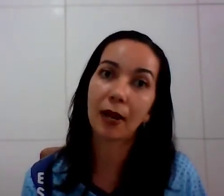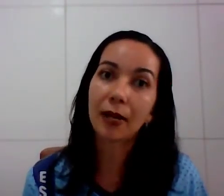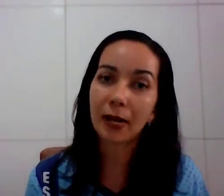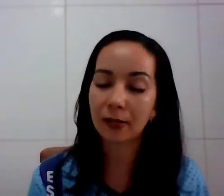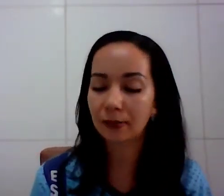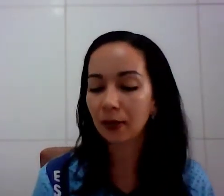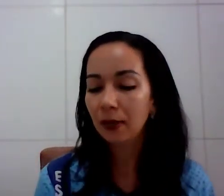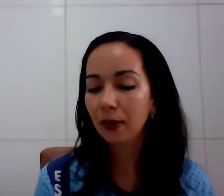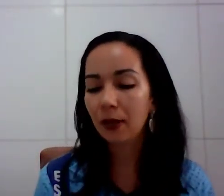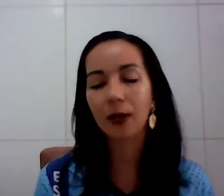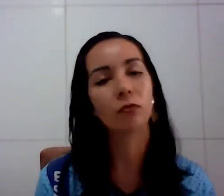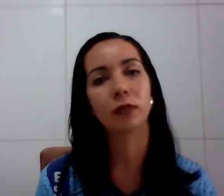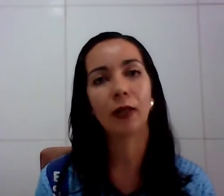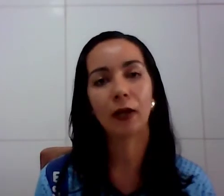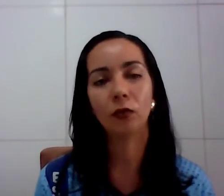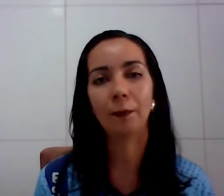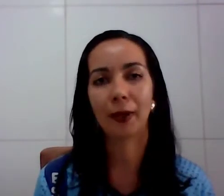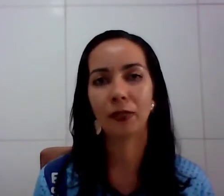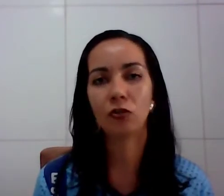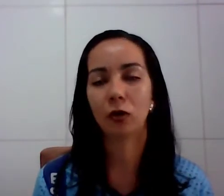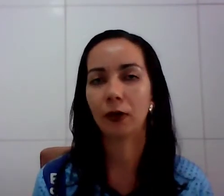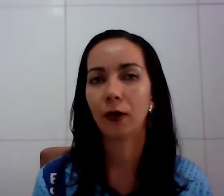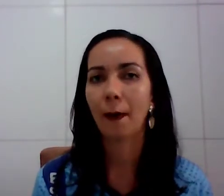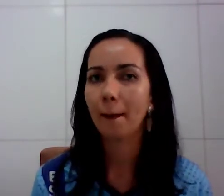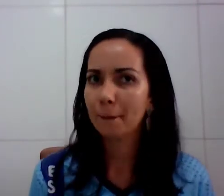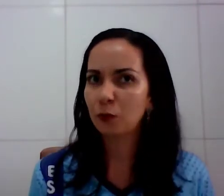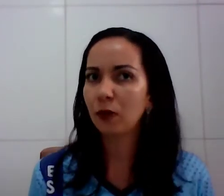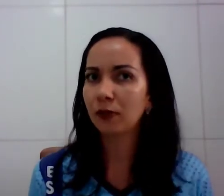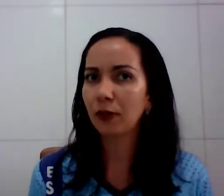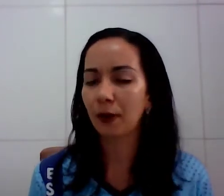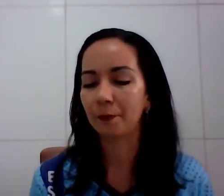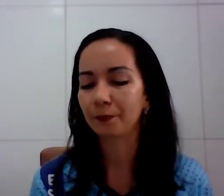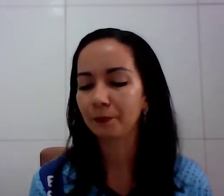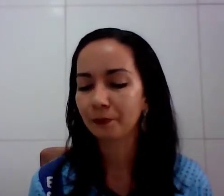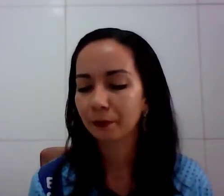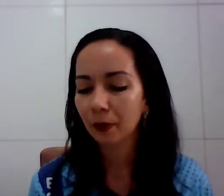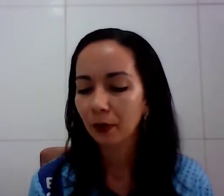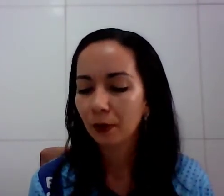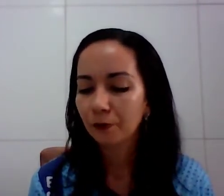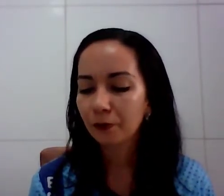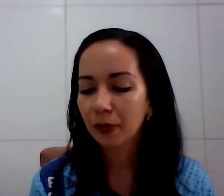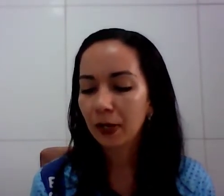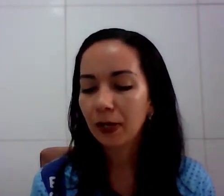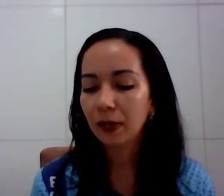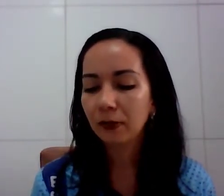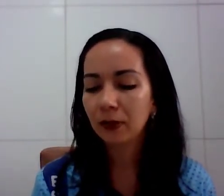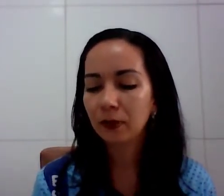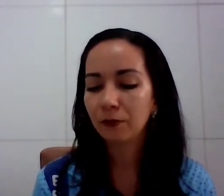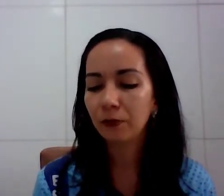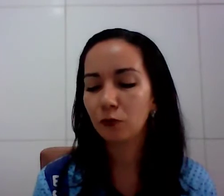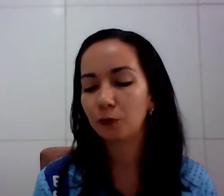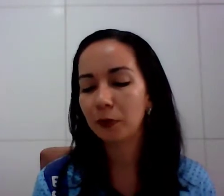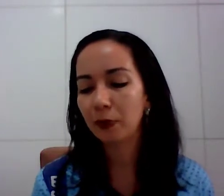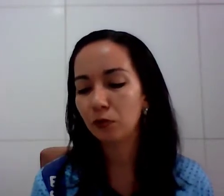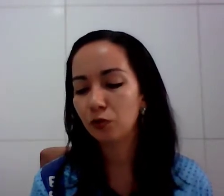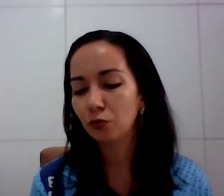na Grécia, ele é considerado o pai da história. Mas por que será? Foi ele quem desenvolveu os primeiros